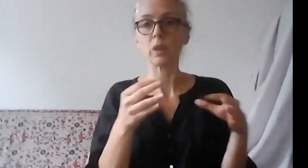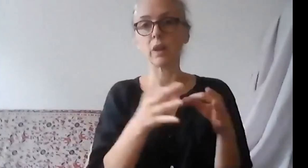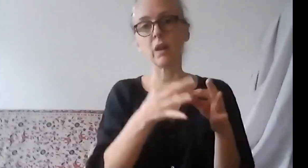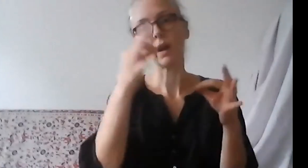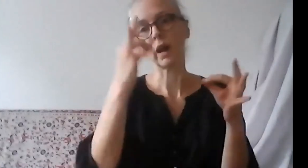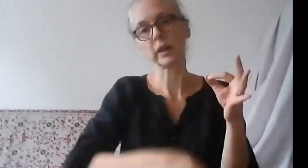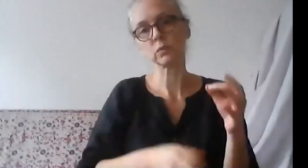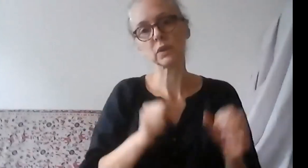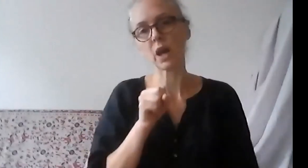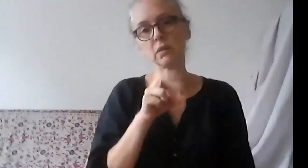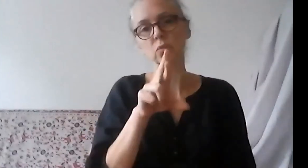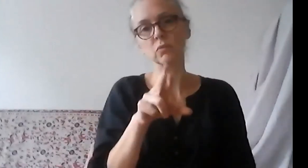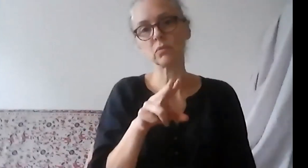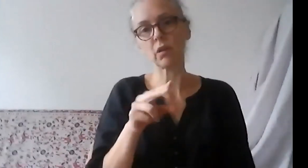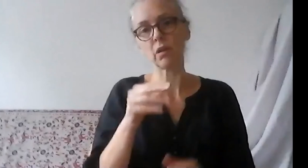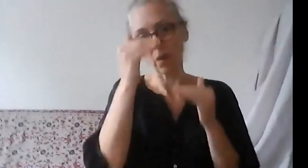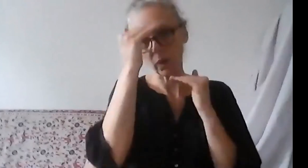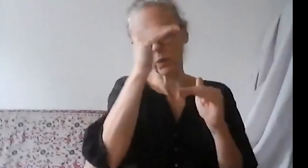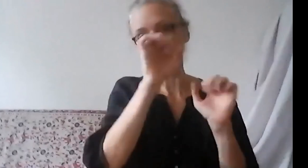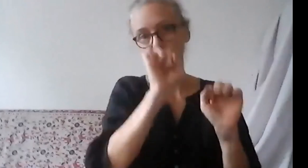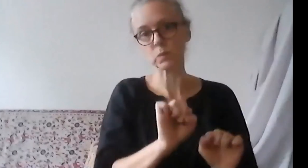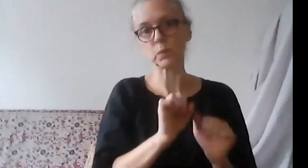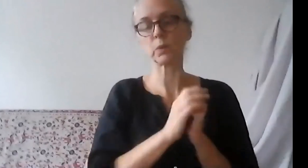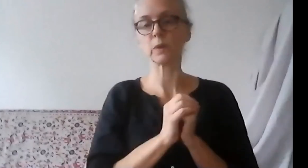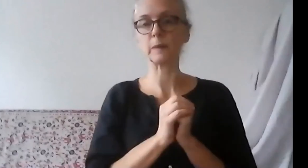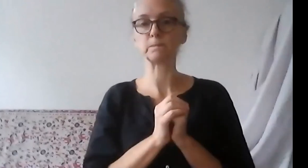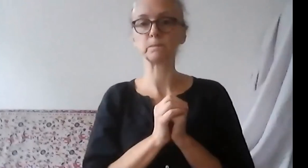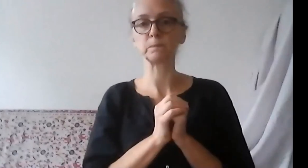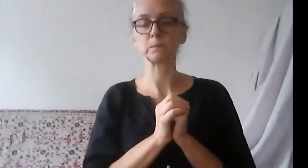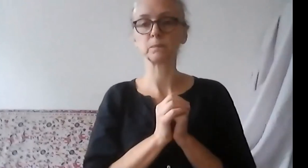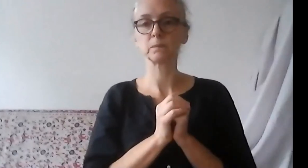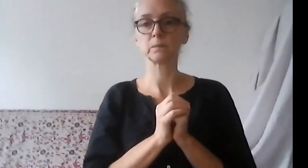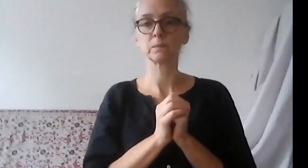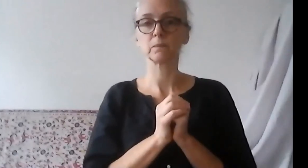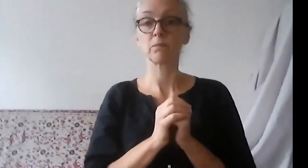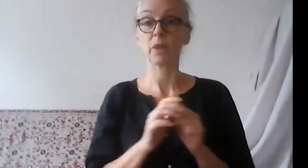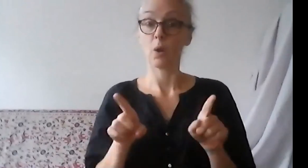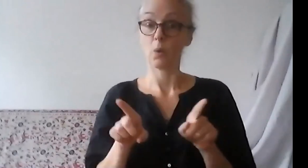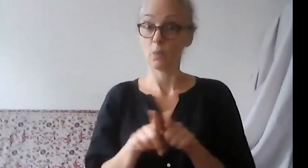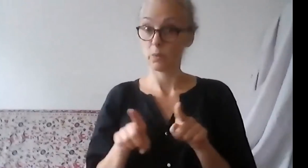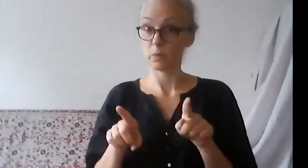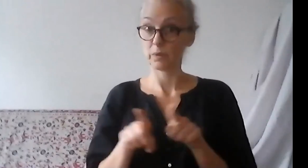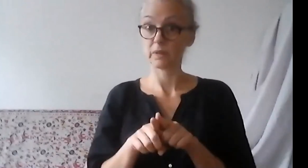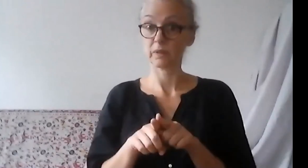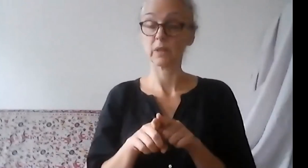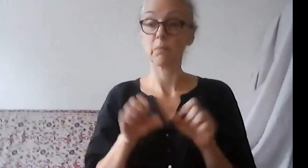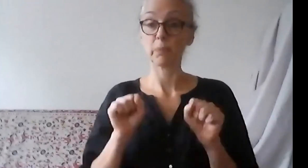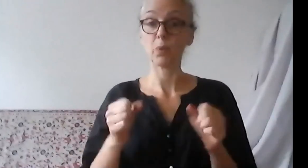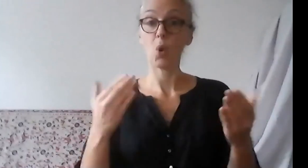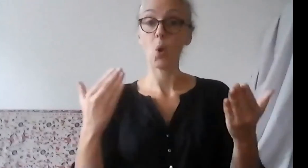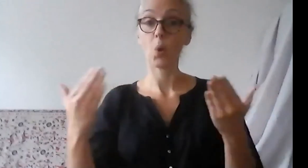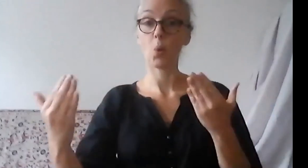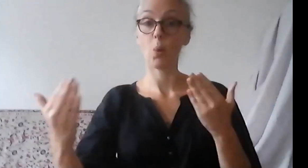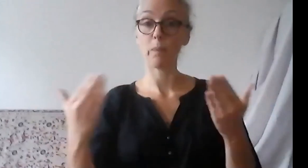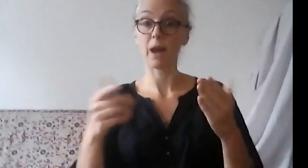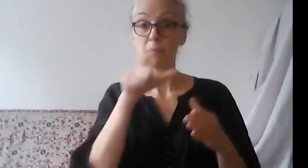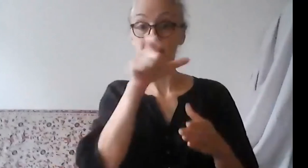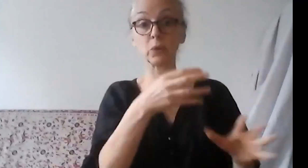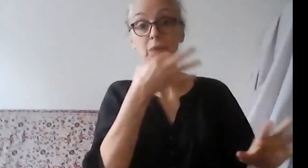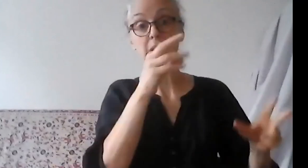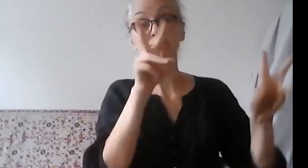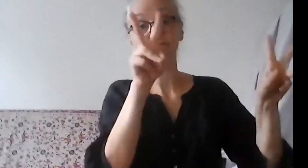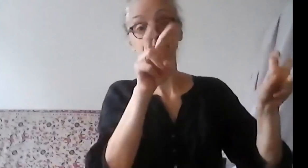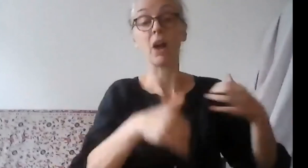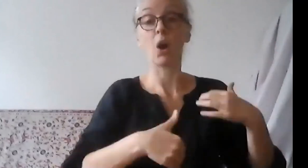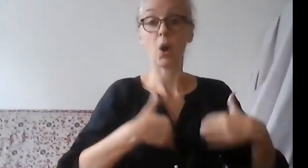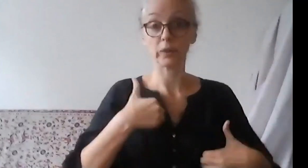contestables. Et ça, c'est une première. Et ensuite, parce qu'elle permet de comparer les attentes des personnes dites handicapées avec